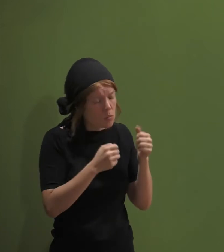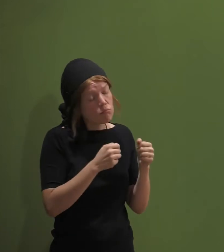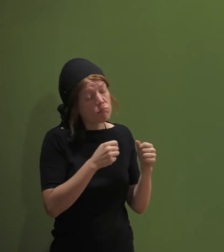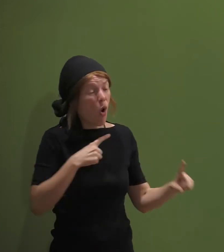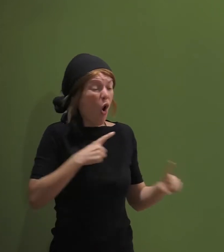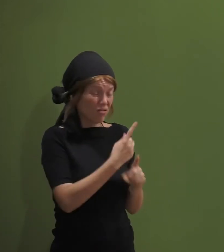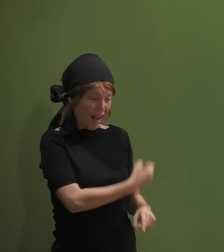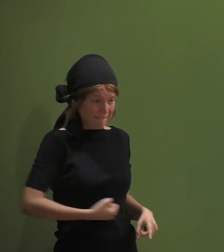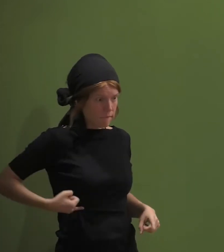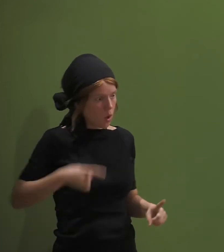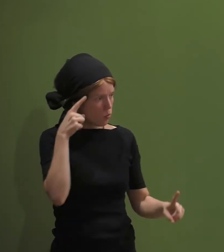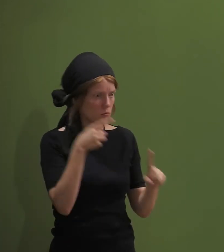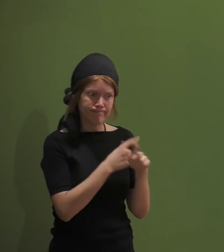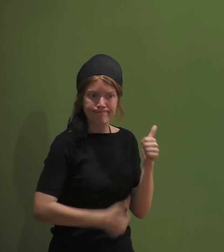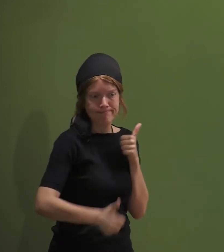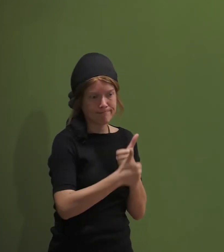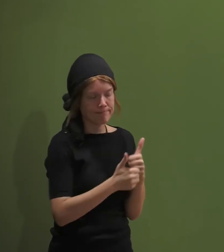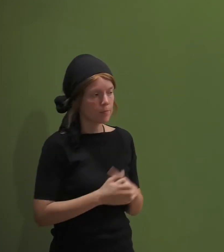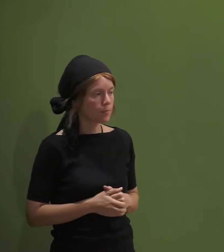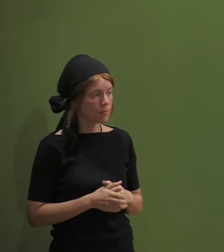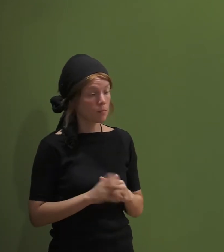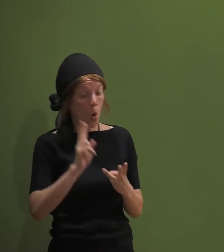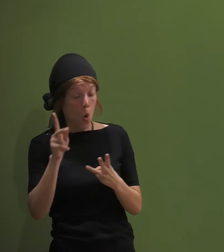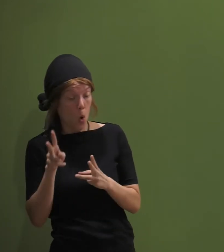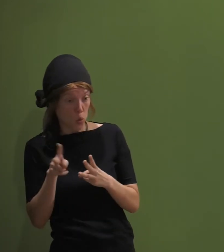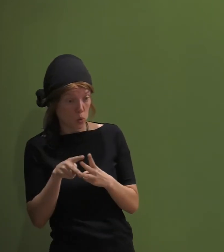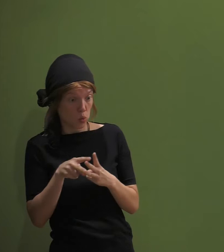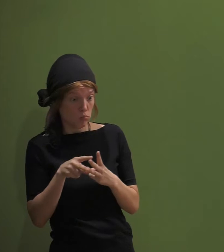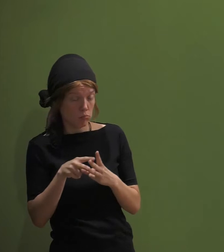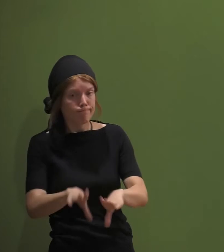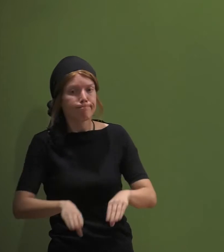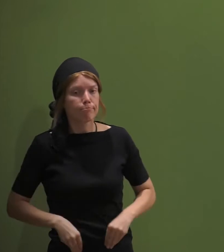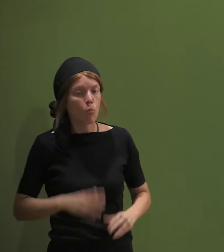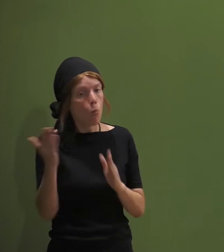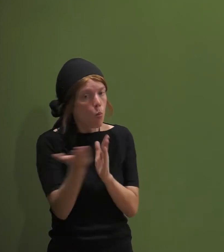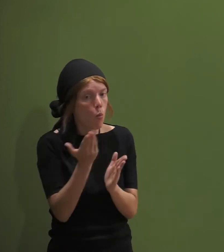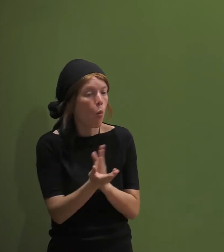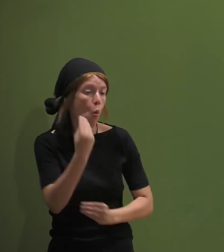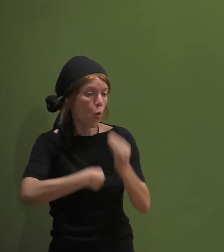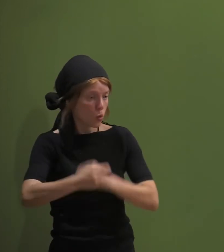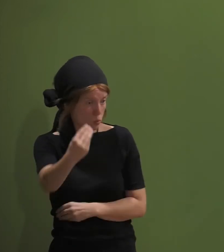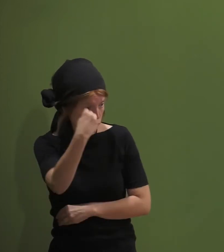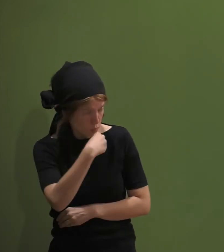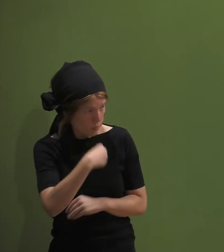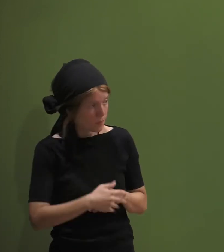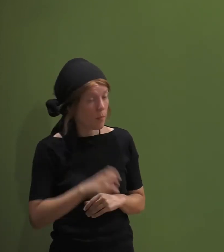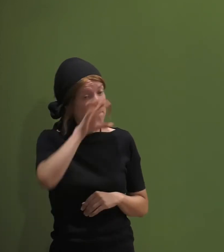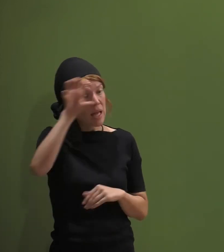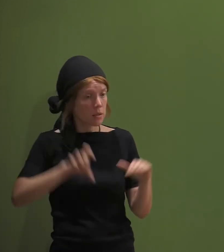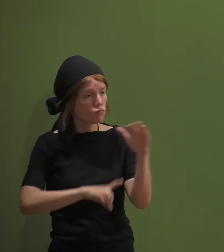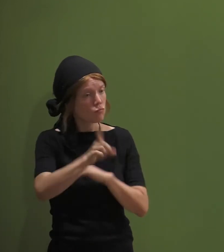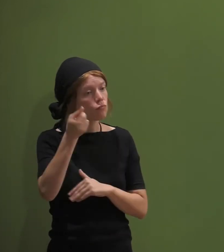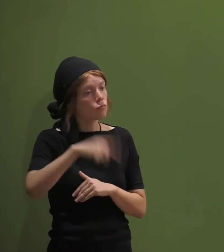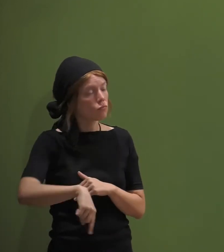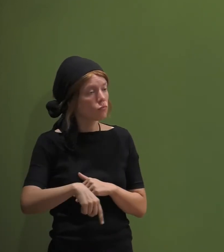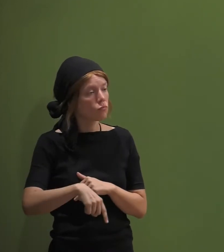hambre es un objetivo primordial. Los otros dos, no obstante, son asimilables a la producción y el consumo de alimentos en los países desarrollados y,